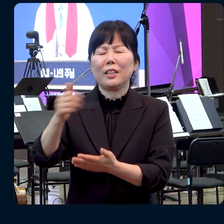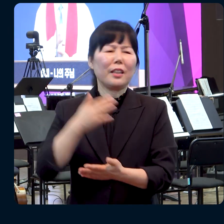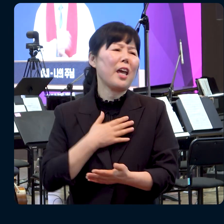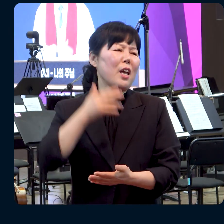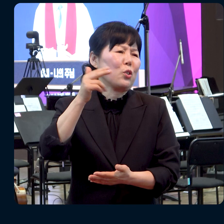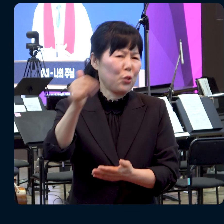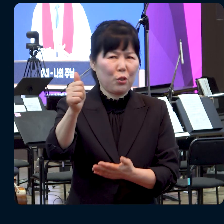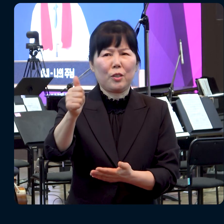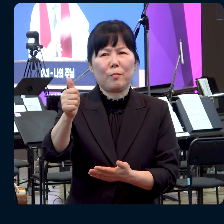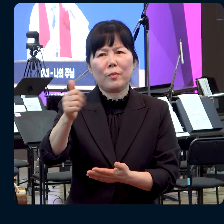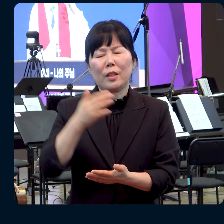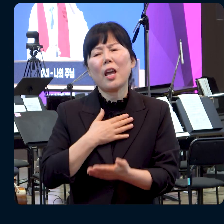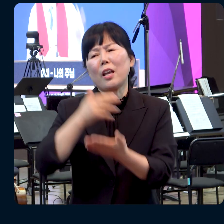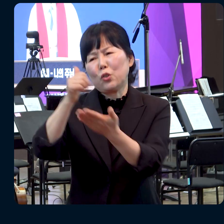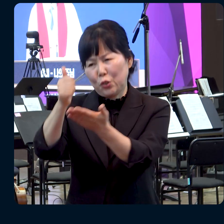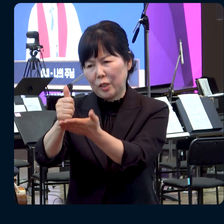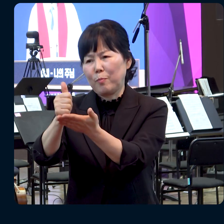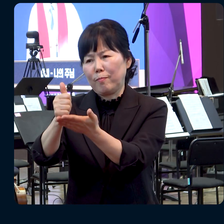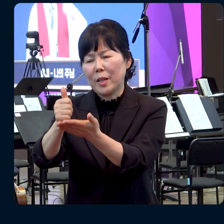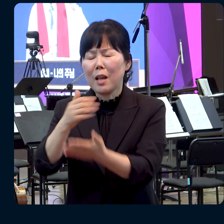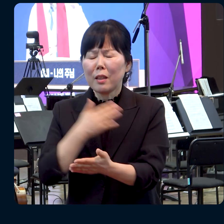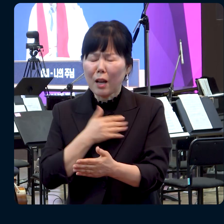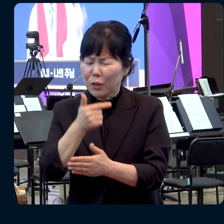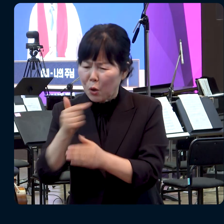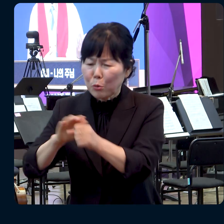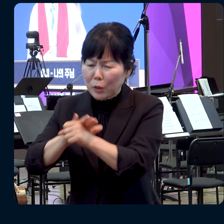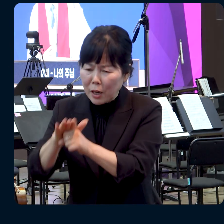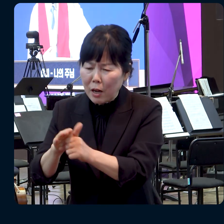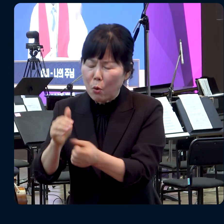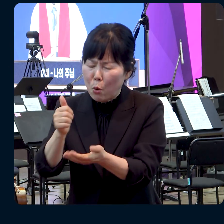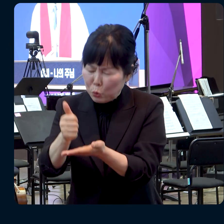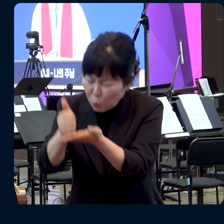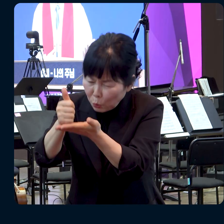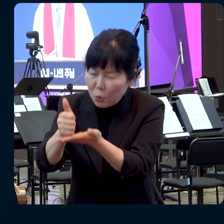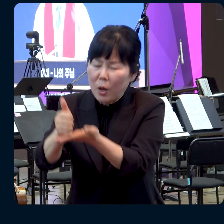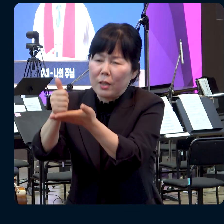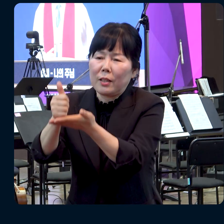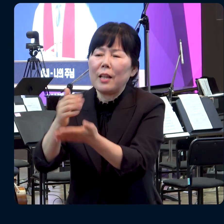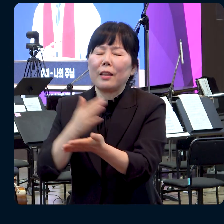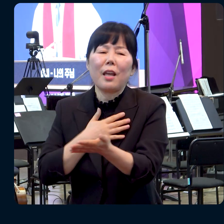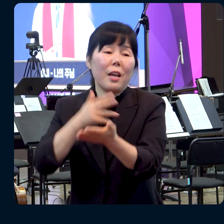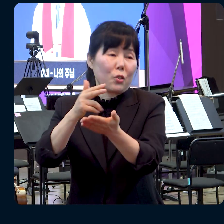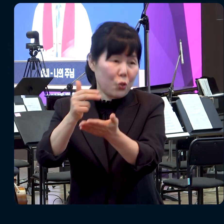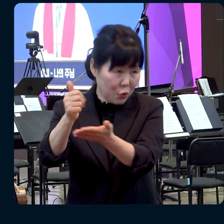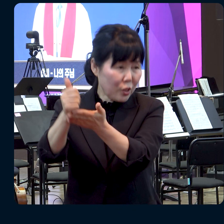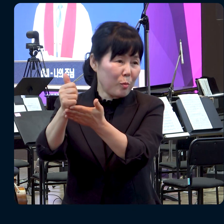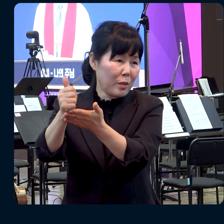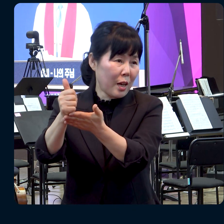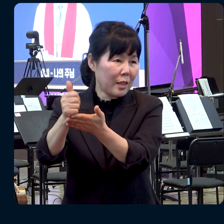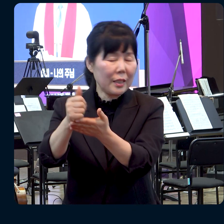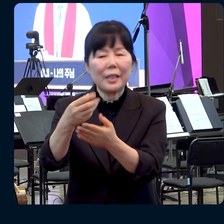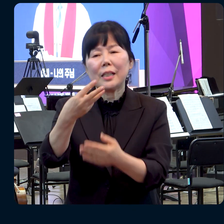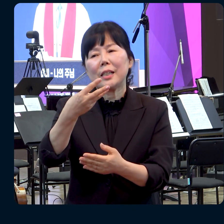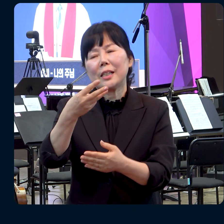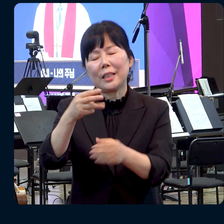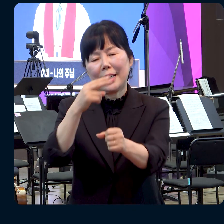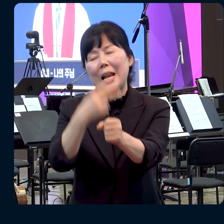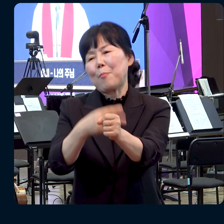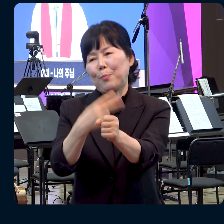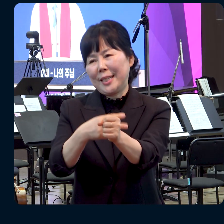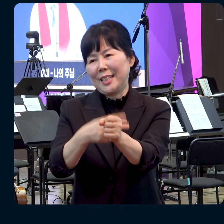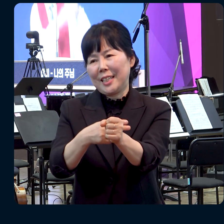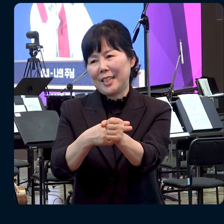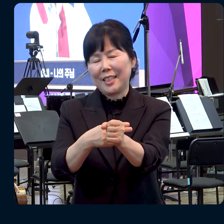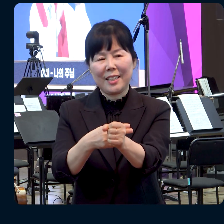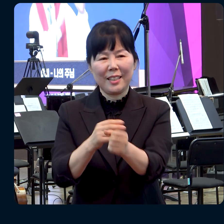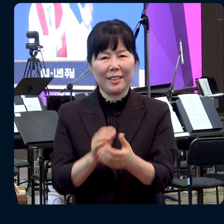더 맞죠. 내가 너무 사랑하고 내가 너무 존경하는 나의 주님, 그것이 바로 랍비예요. 자, 그런데